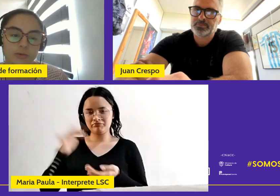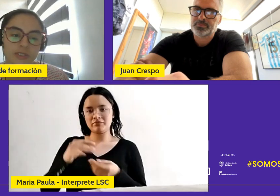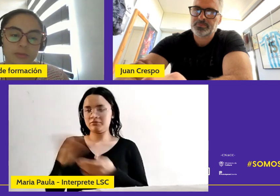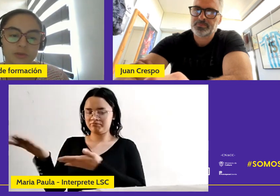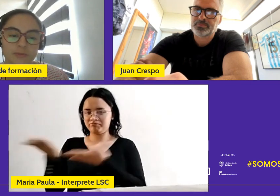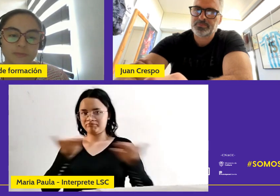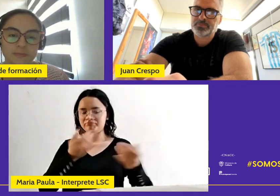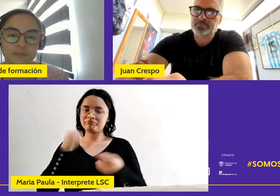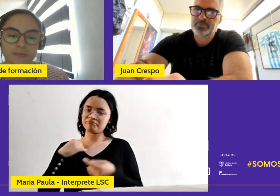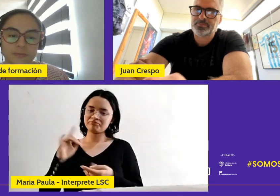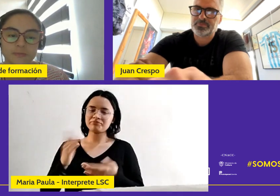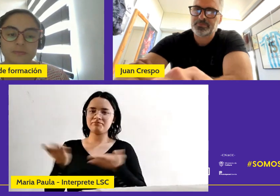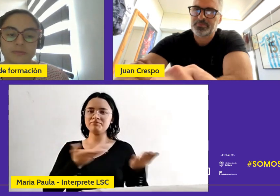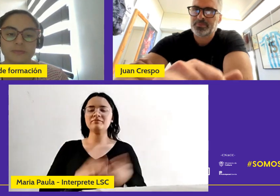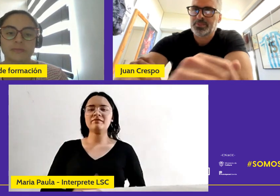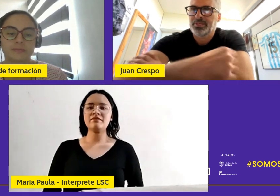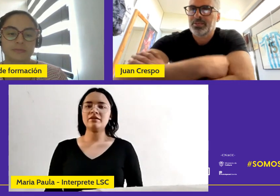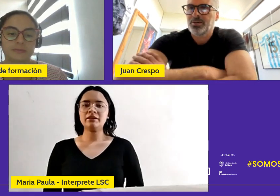te escuchamos.